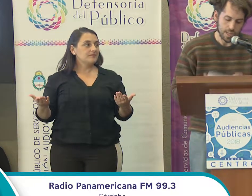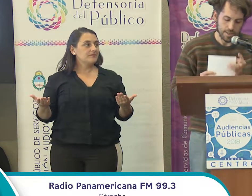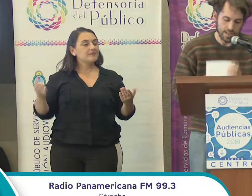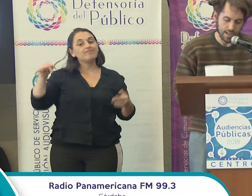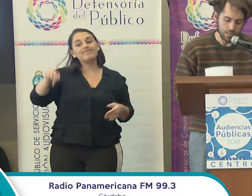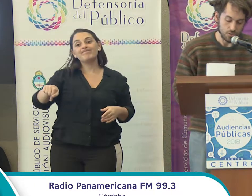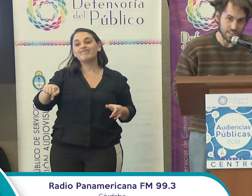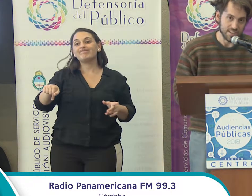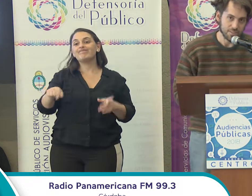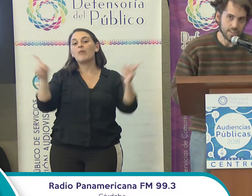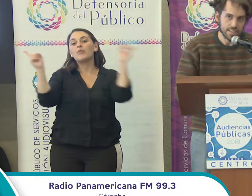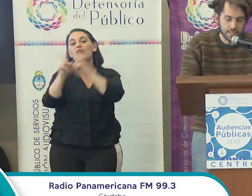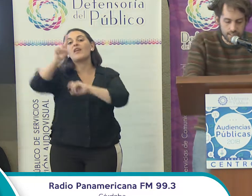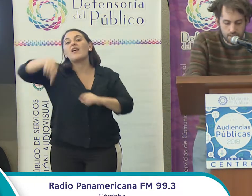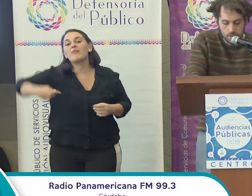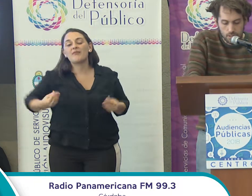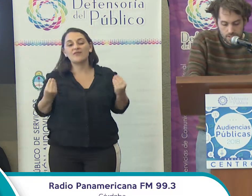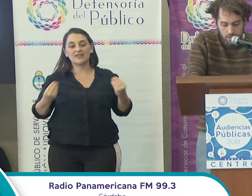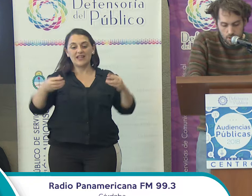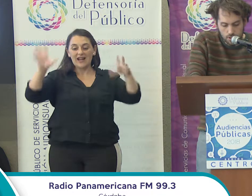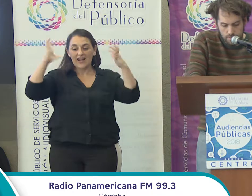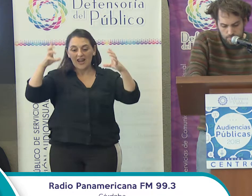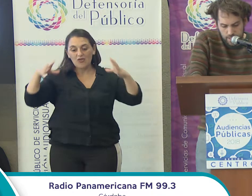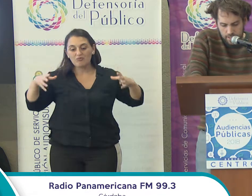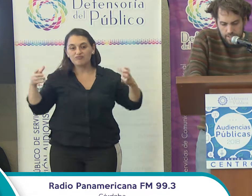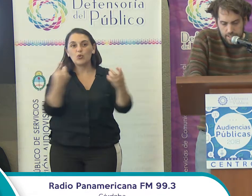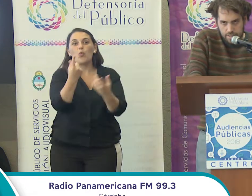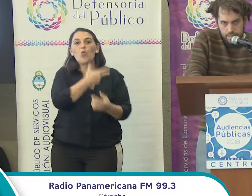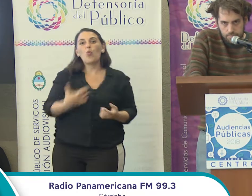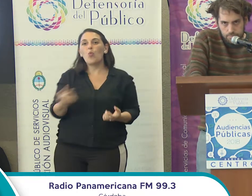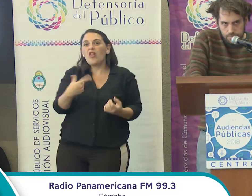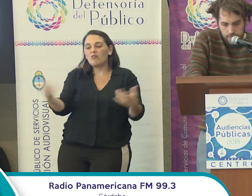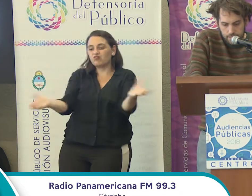debe haber un problema de la concentración mediática que se vive hoy en día en córdoba